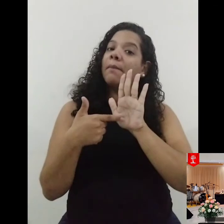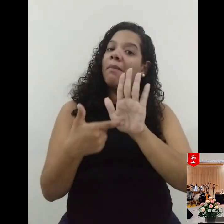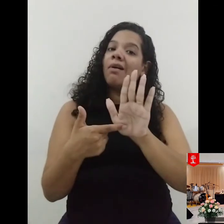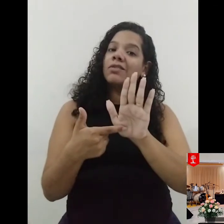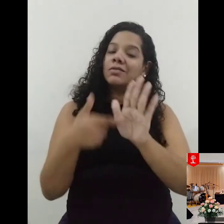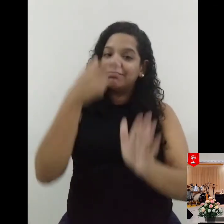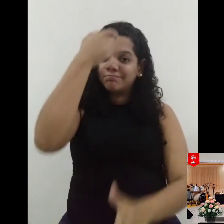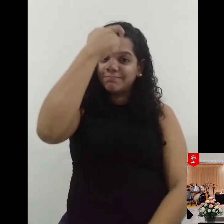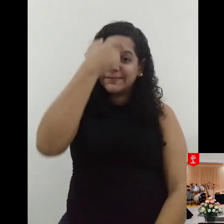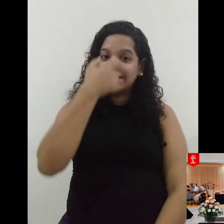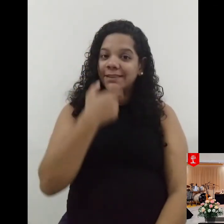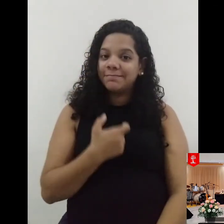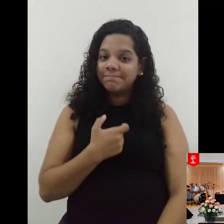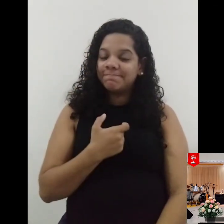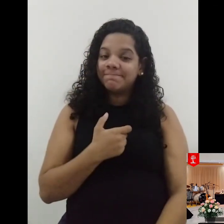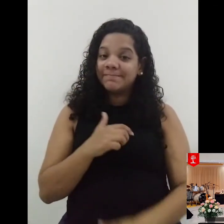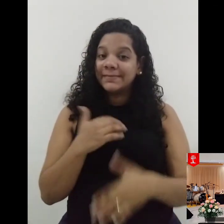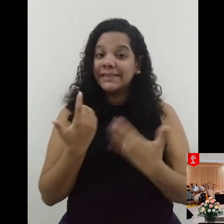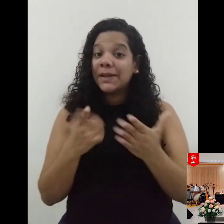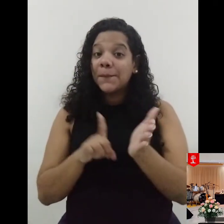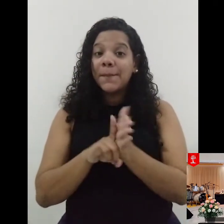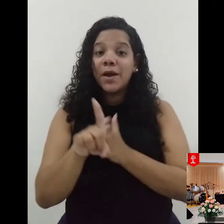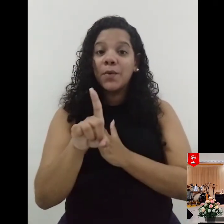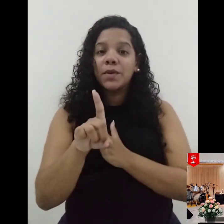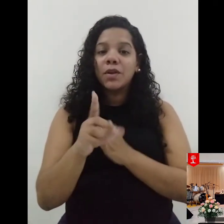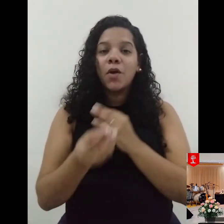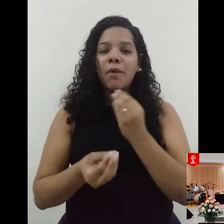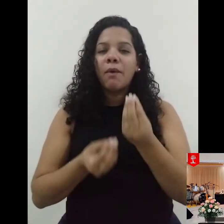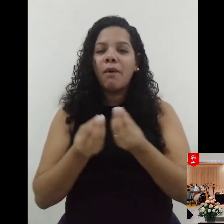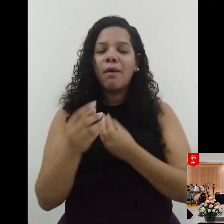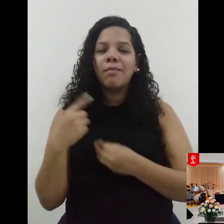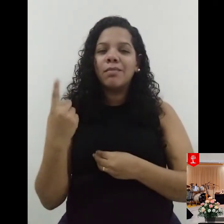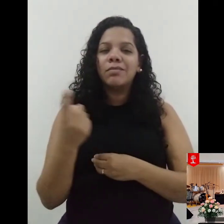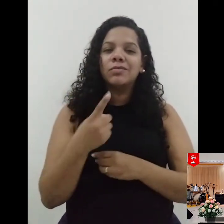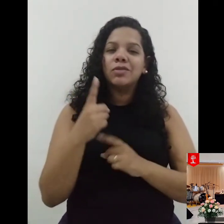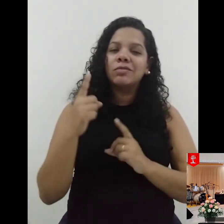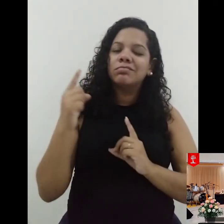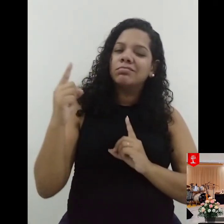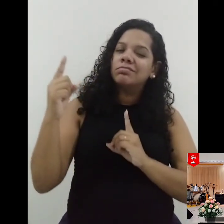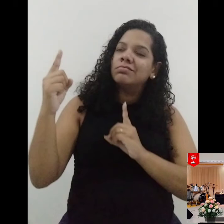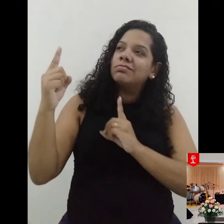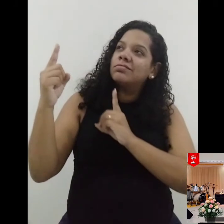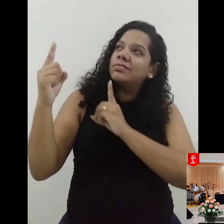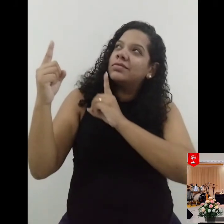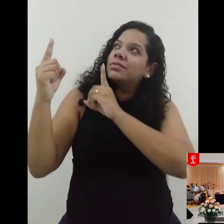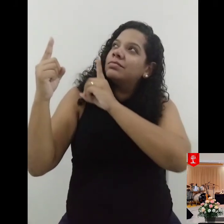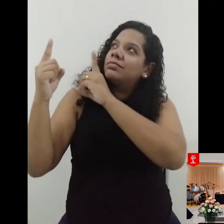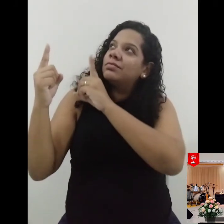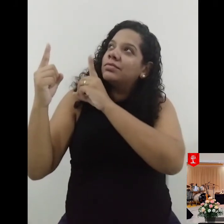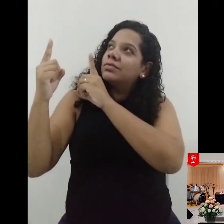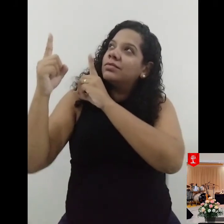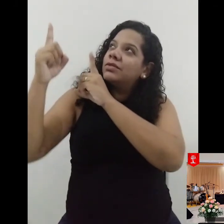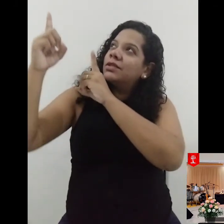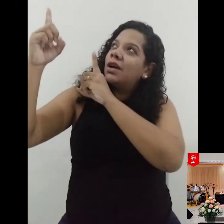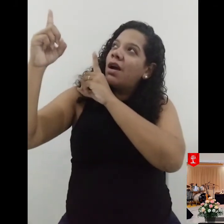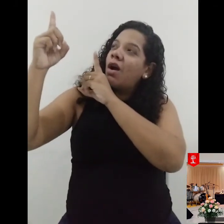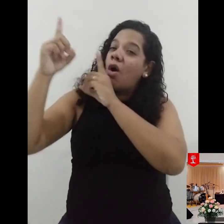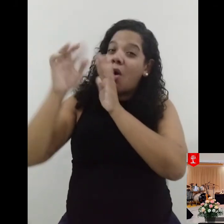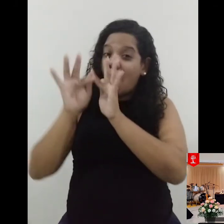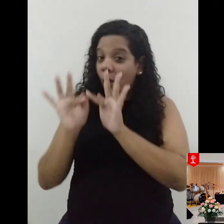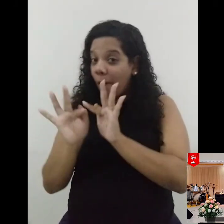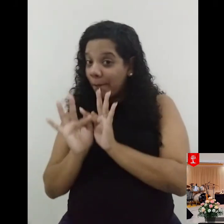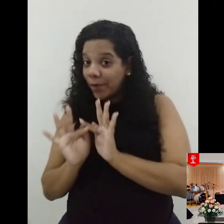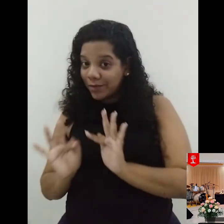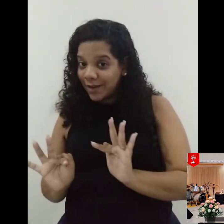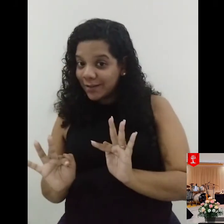transformado e moldado por Ele, ou temos agido de maneira contrária? O que a